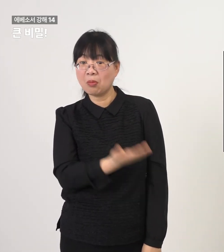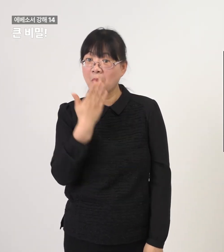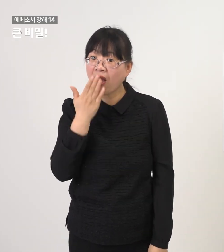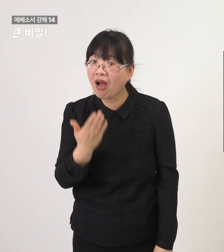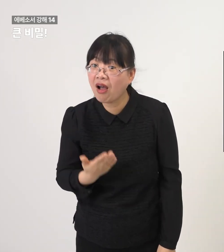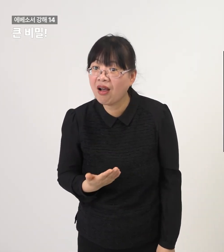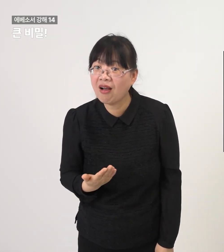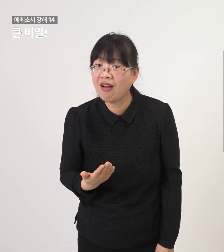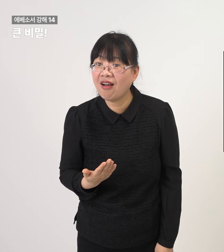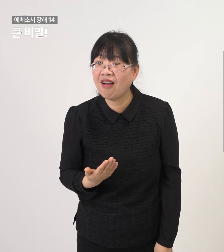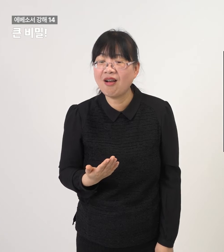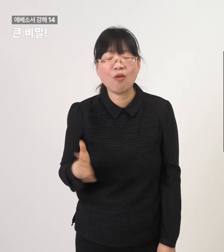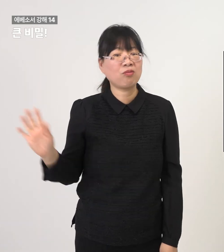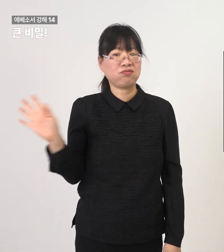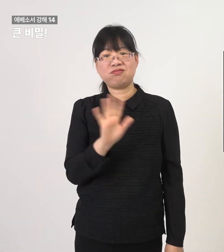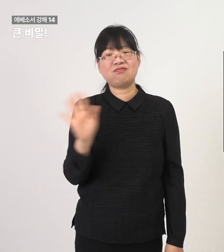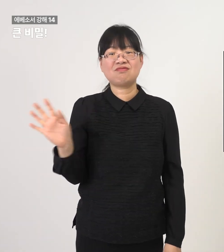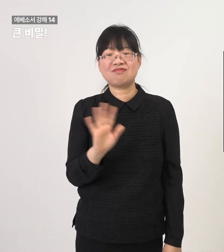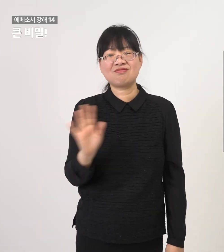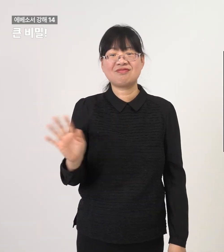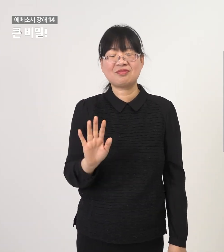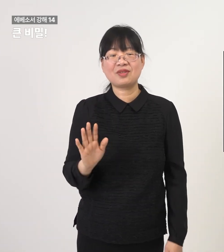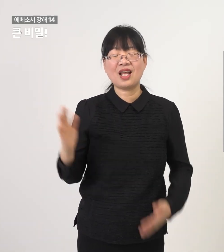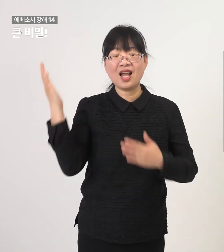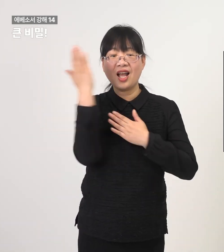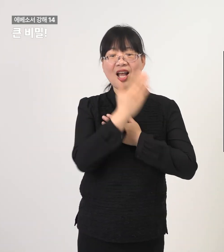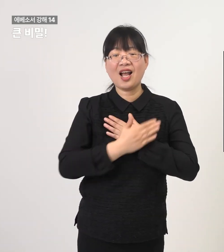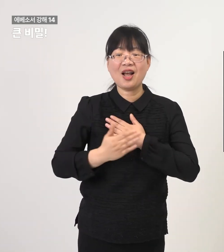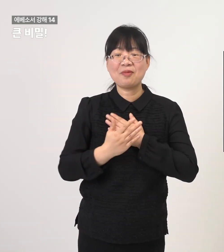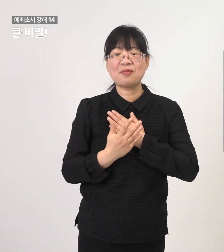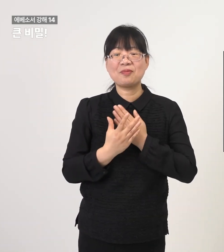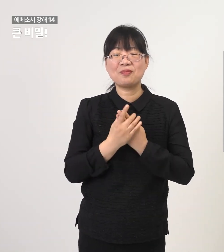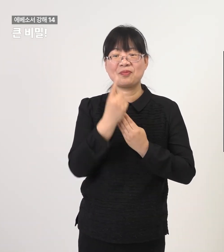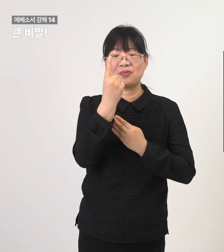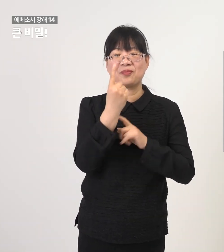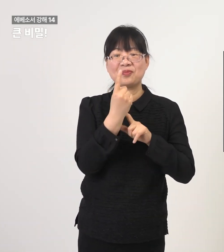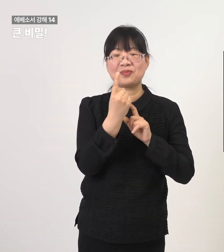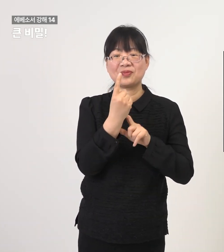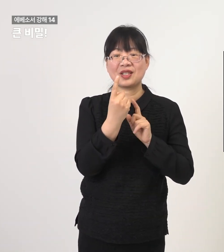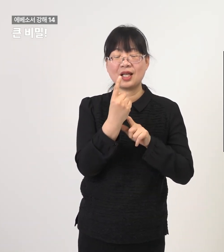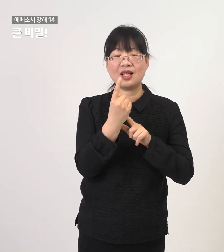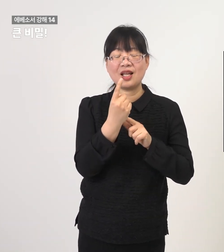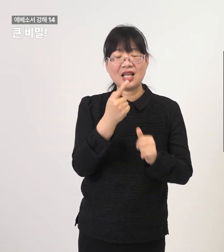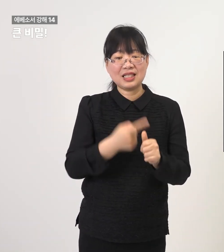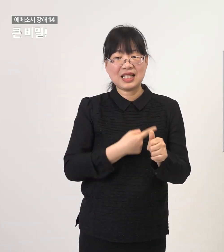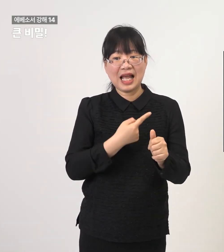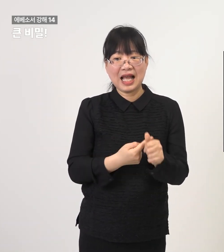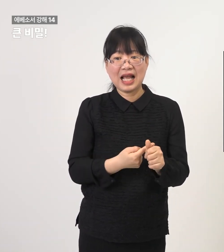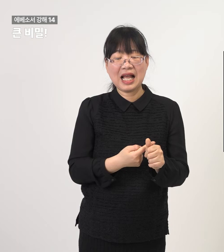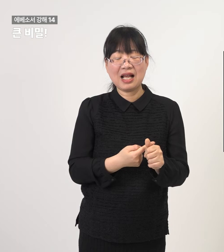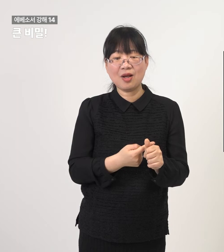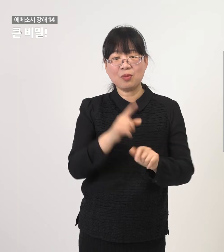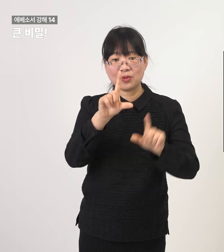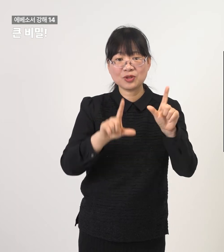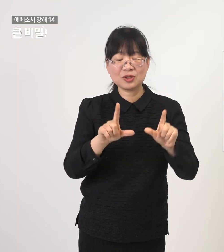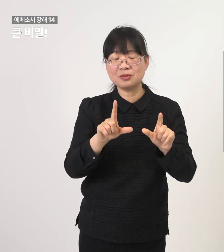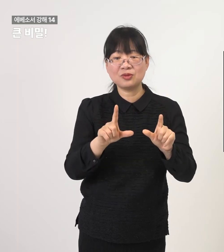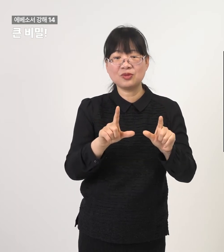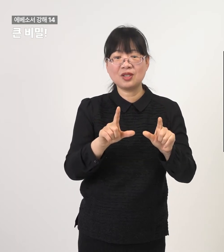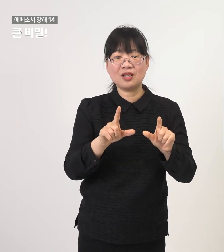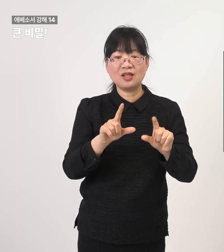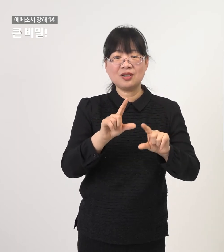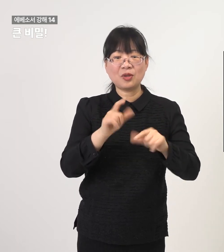있어요? 그게 한 몸의 유기적 생리면 본능이면 그럴 수 있는